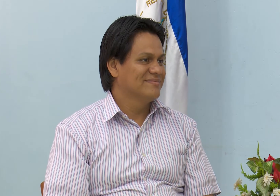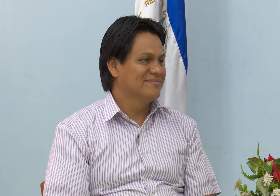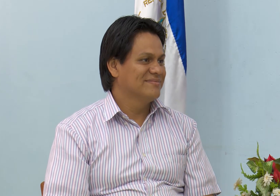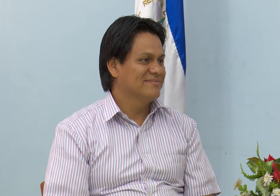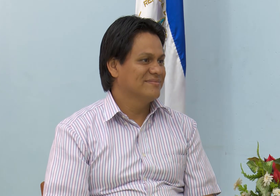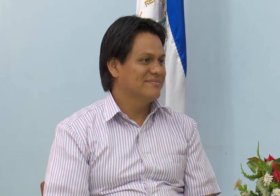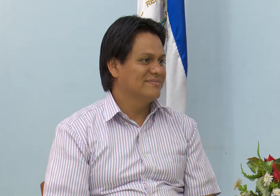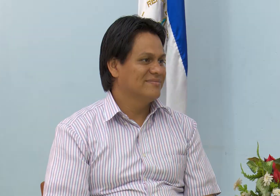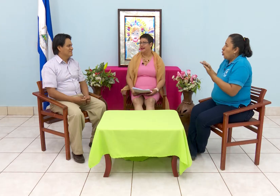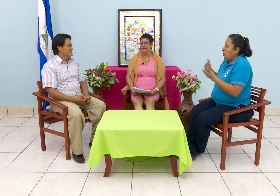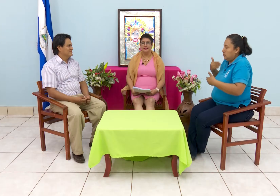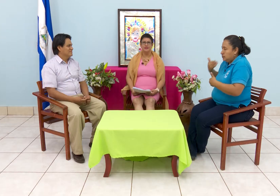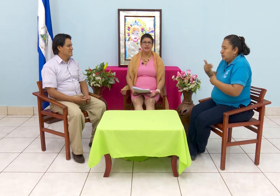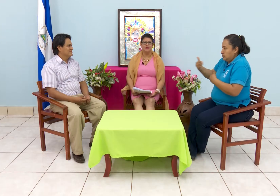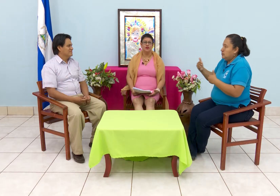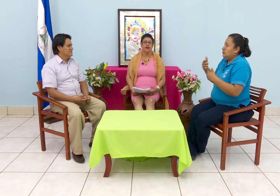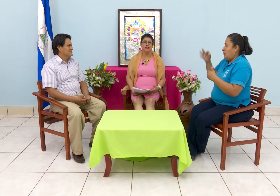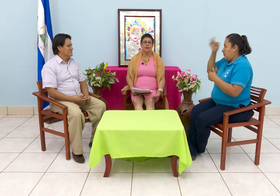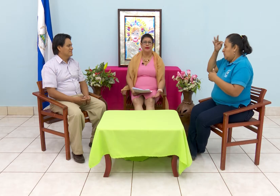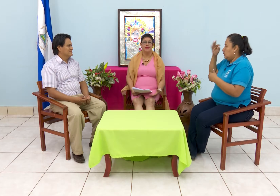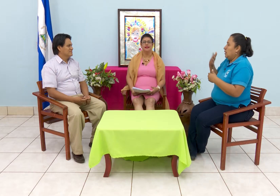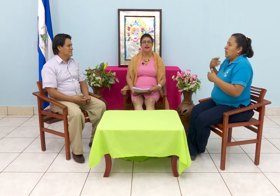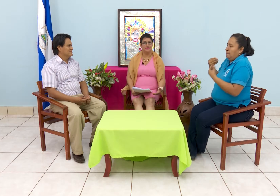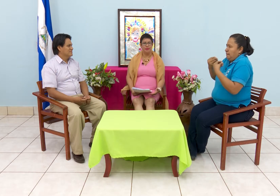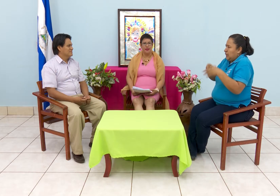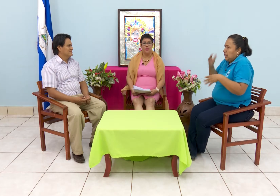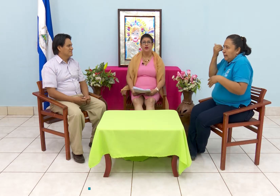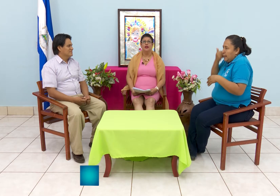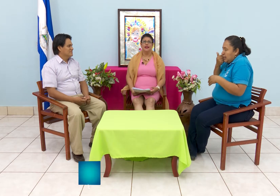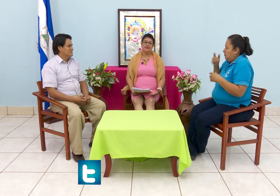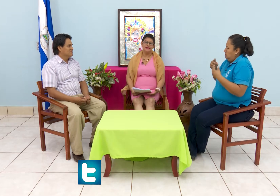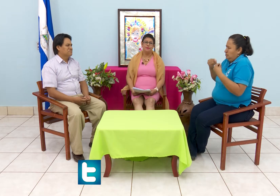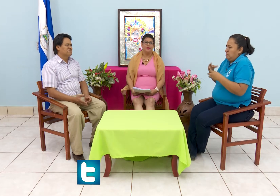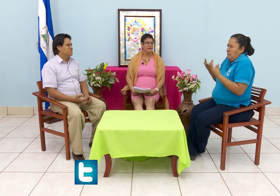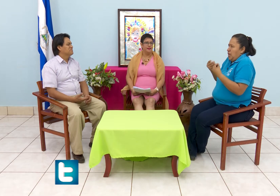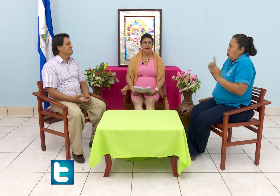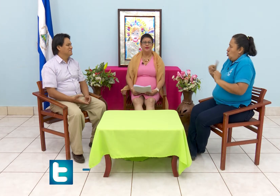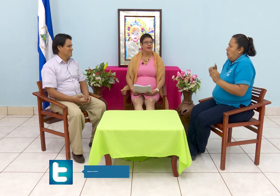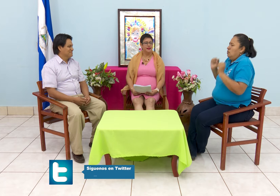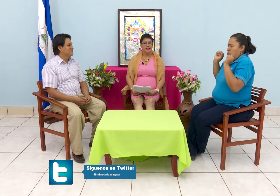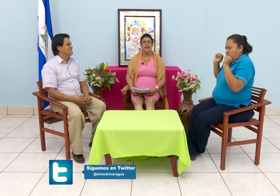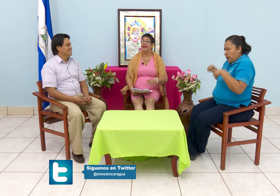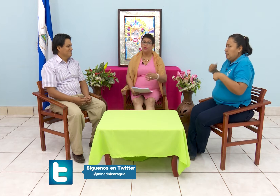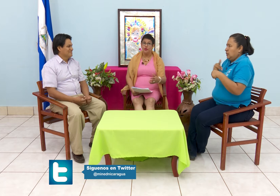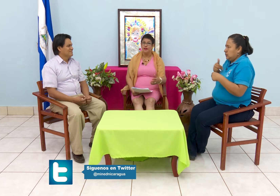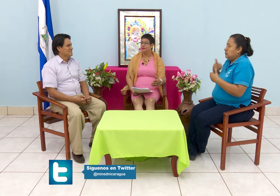es el cómo salir adelante. Dice Francisco, dejar esa pena, dejar ese miedo, que sí se puede, ¿verdad?, y que estudien, ¿verdad?,